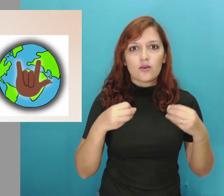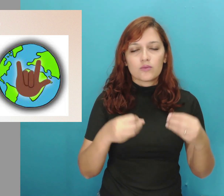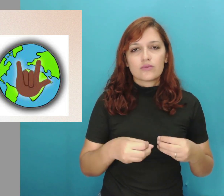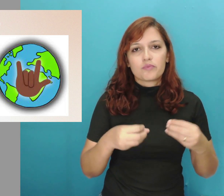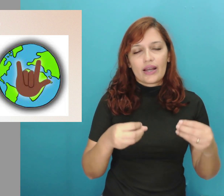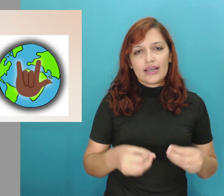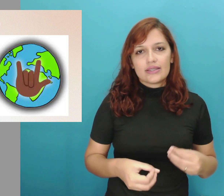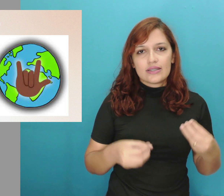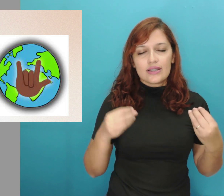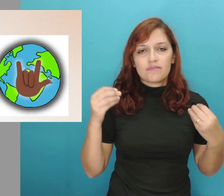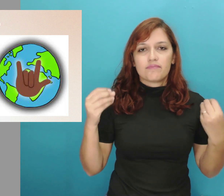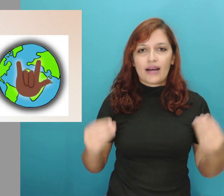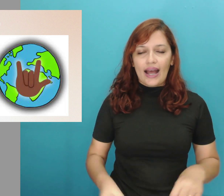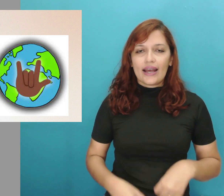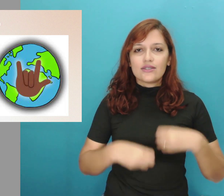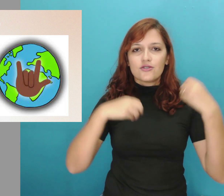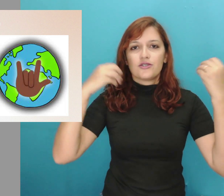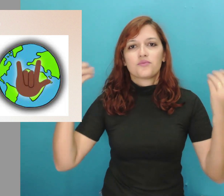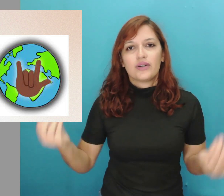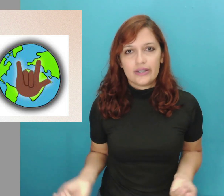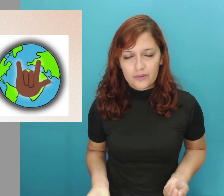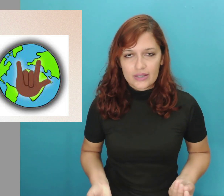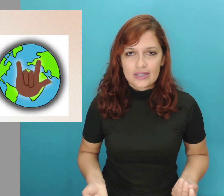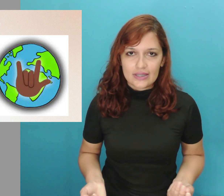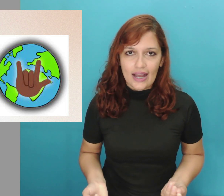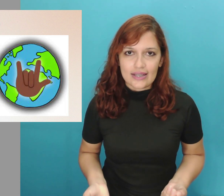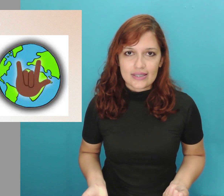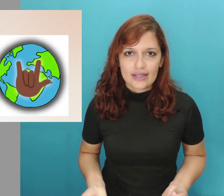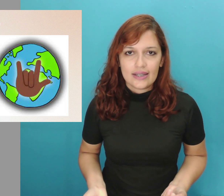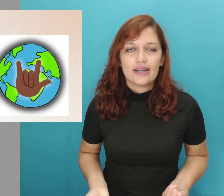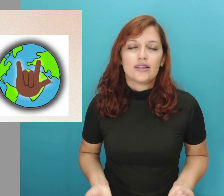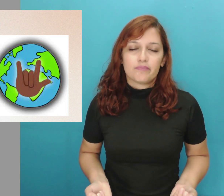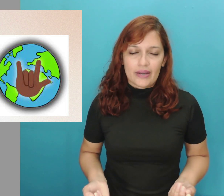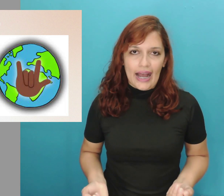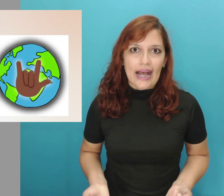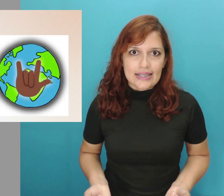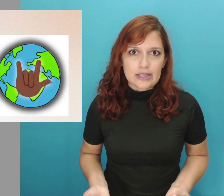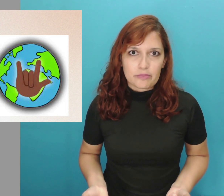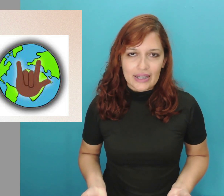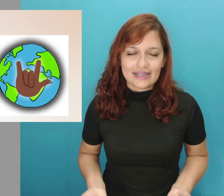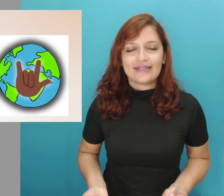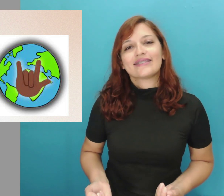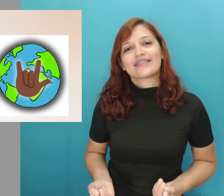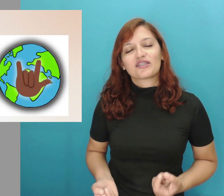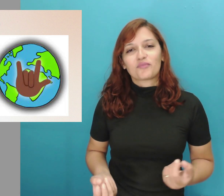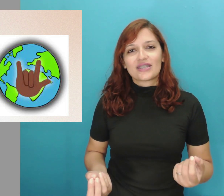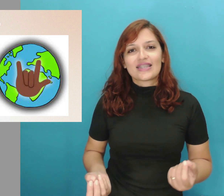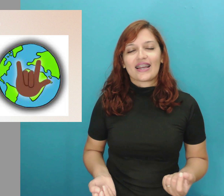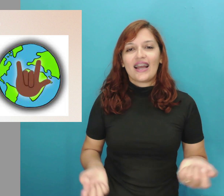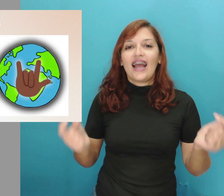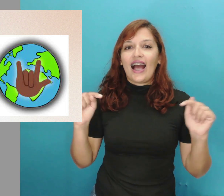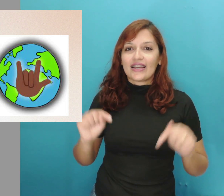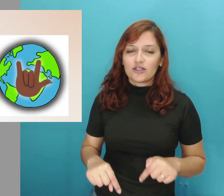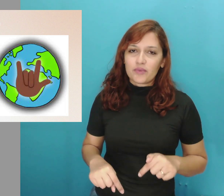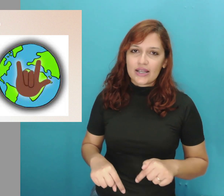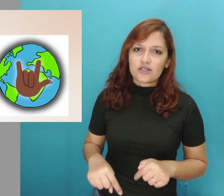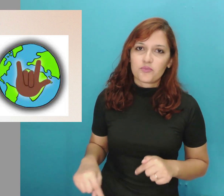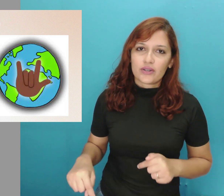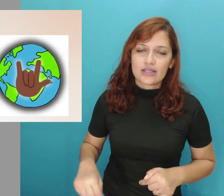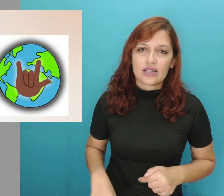alguns países têm mais de uma língua de sinais. Pasmem! Pois é. Aqui no Brasil, por exemplo,